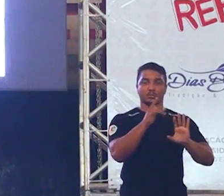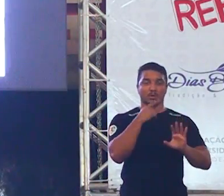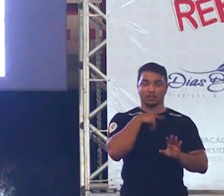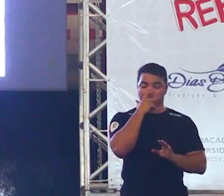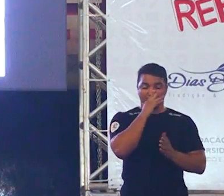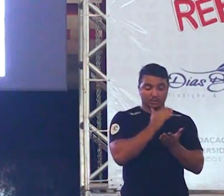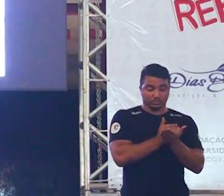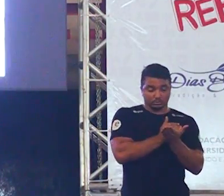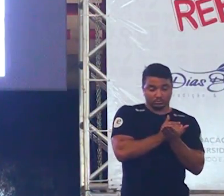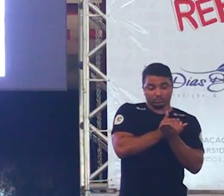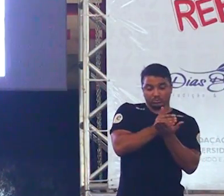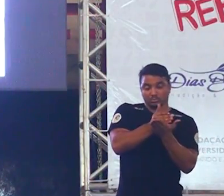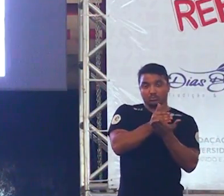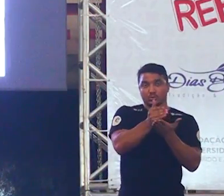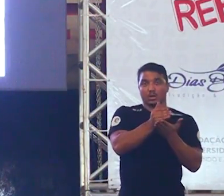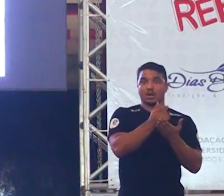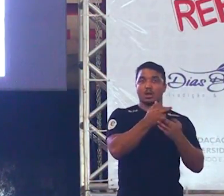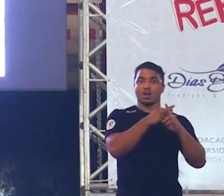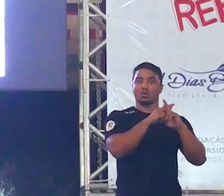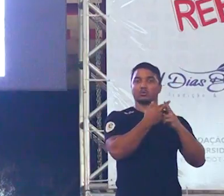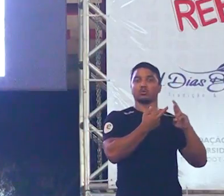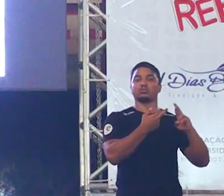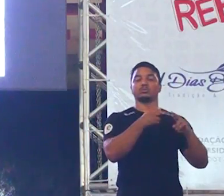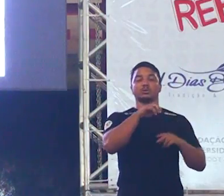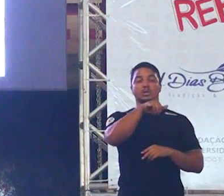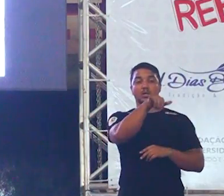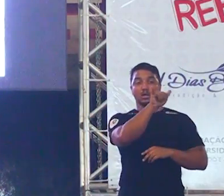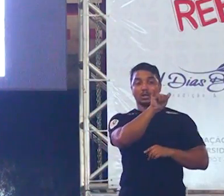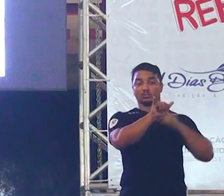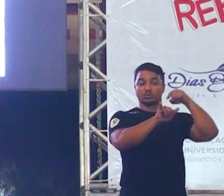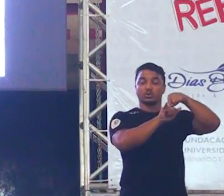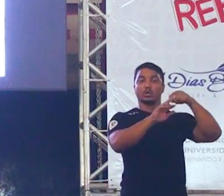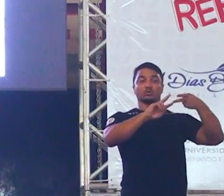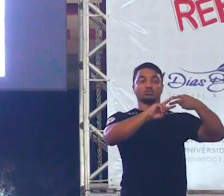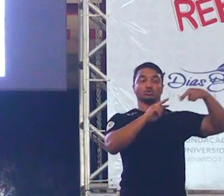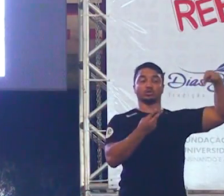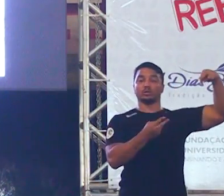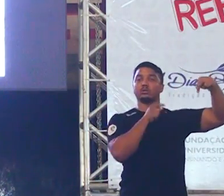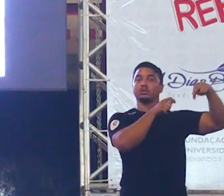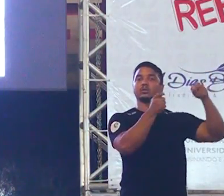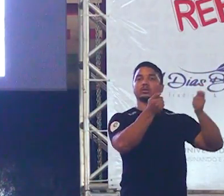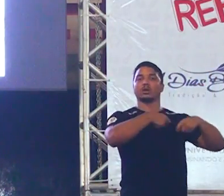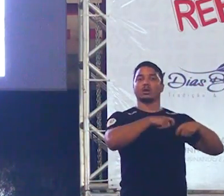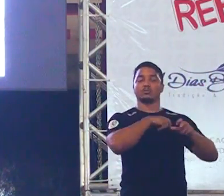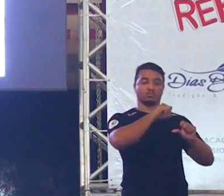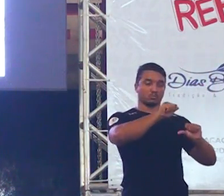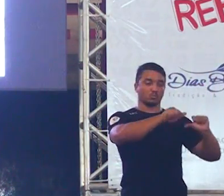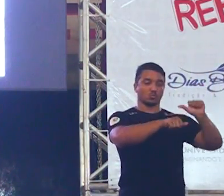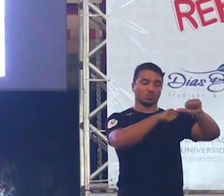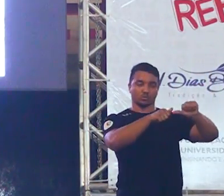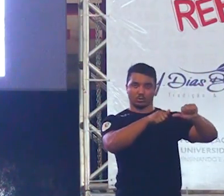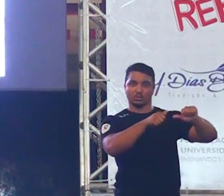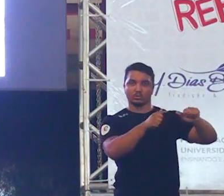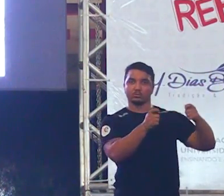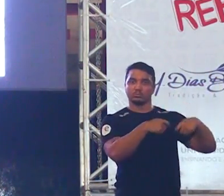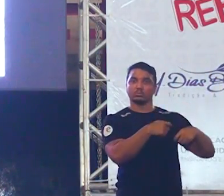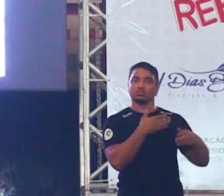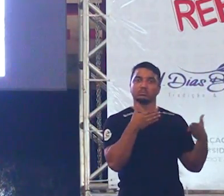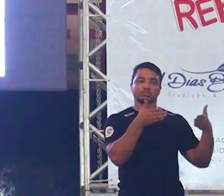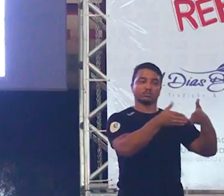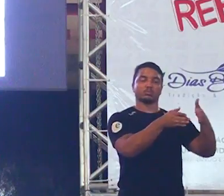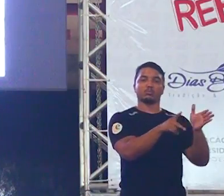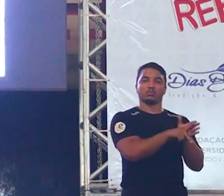da ativação de um gene presente no cromossoma Y, é que ele vai diferenciar-se para